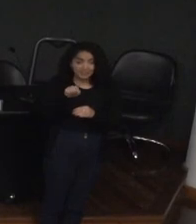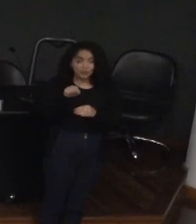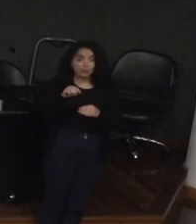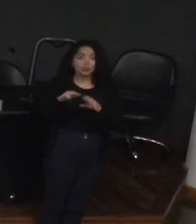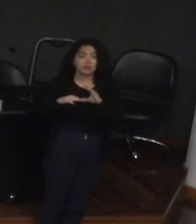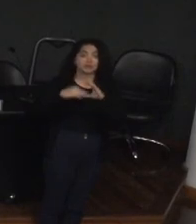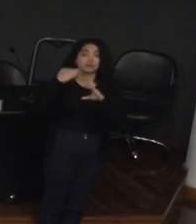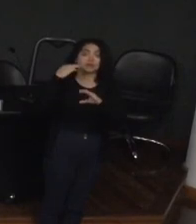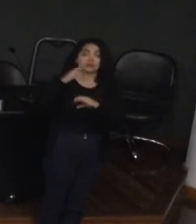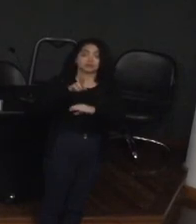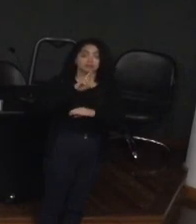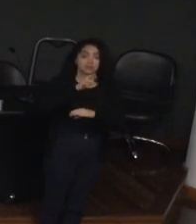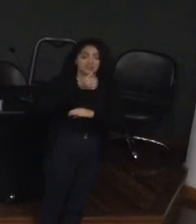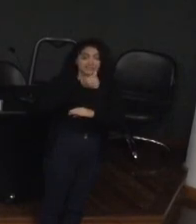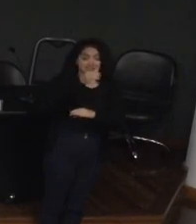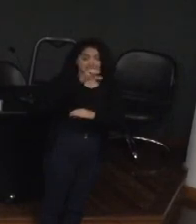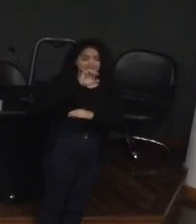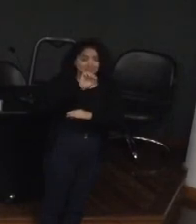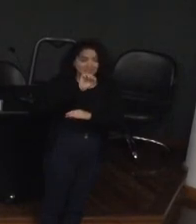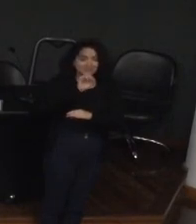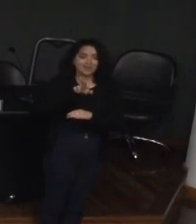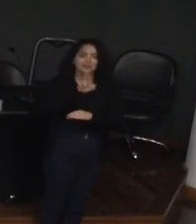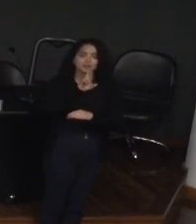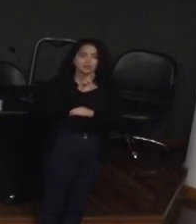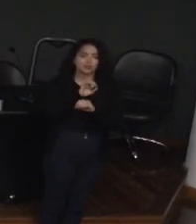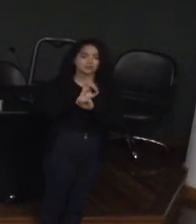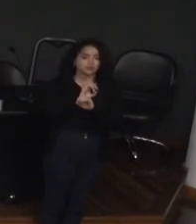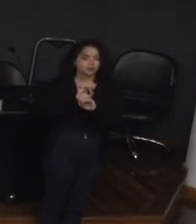de resposta 60. E aí?